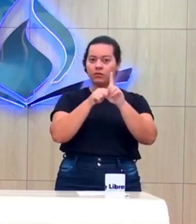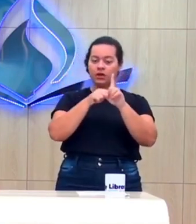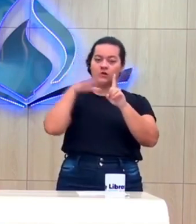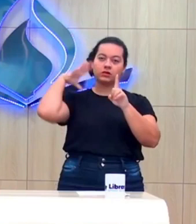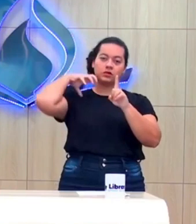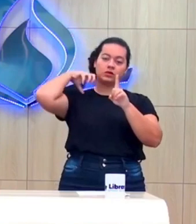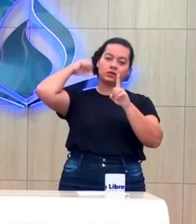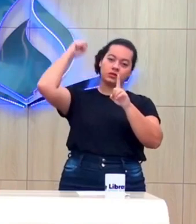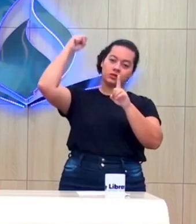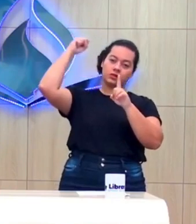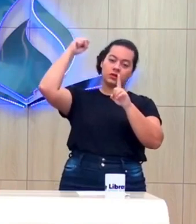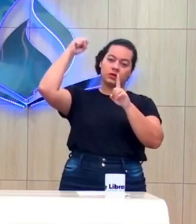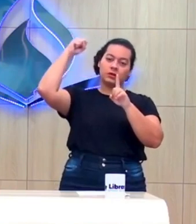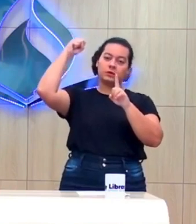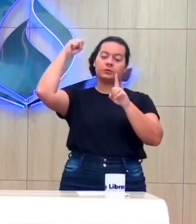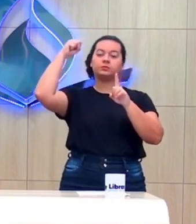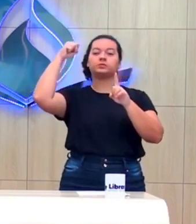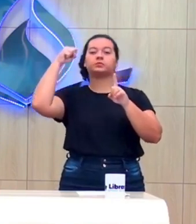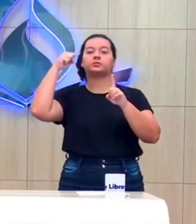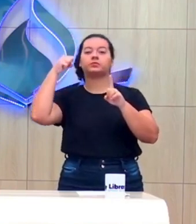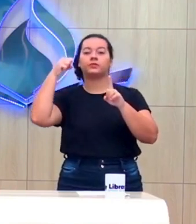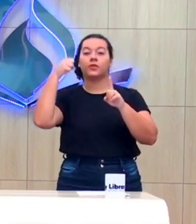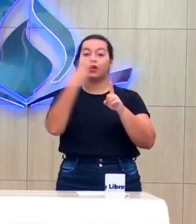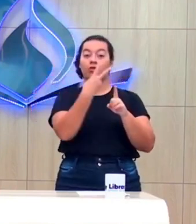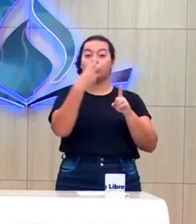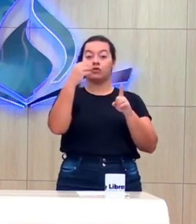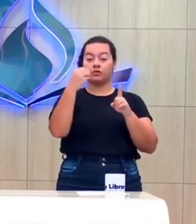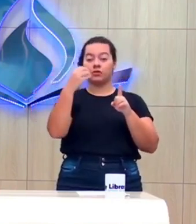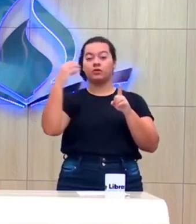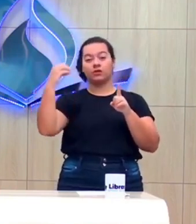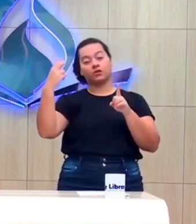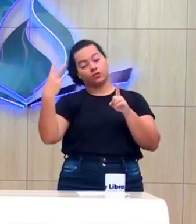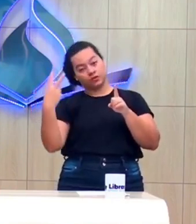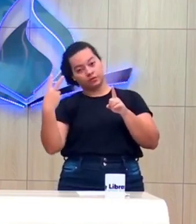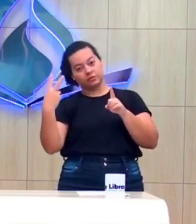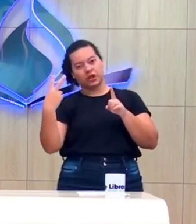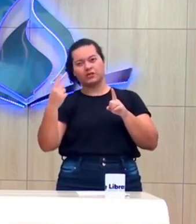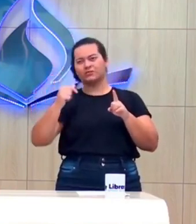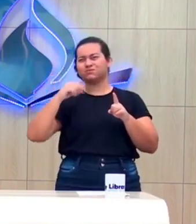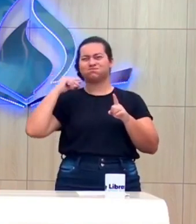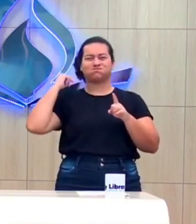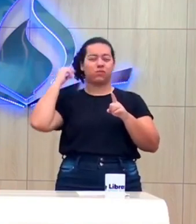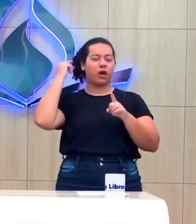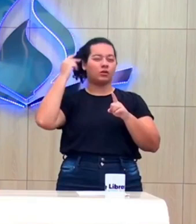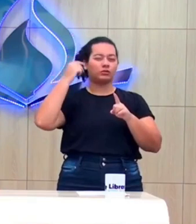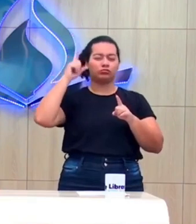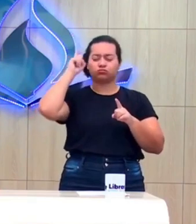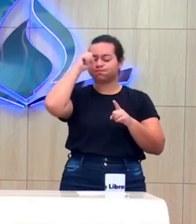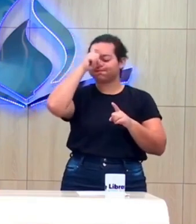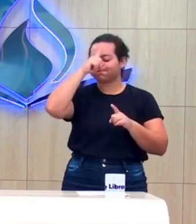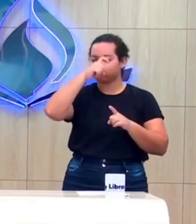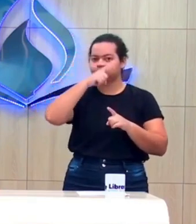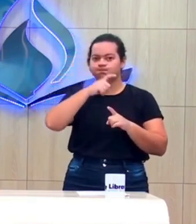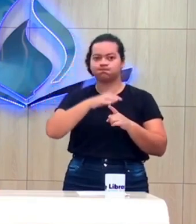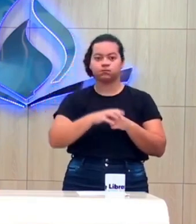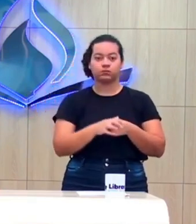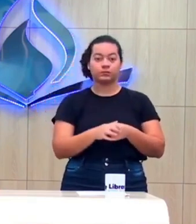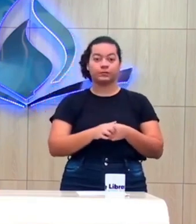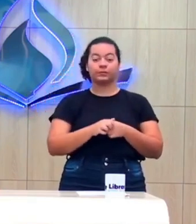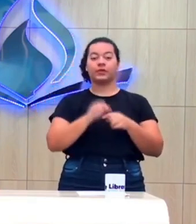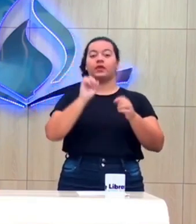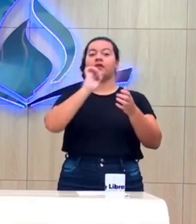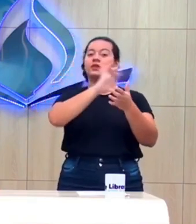de 2002, aqui no nosso país, depois de muita luta, a língua